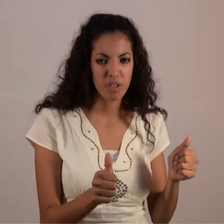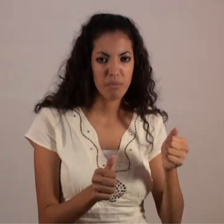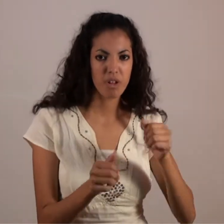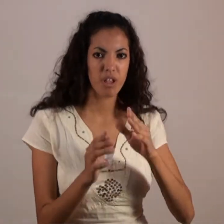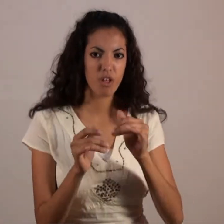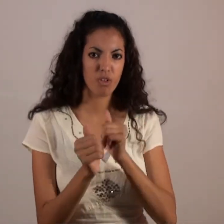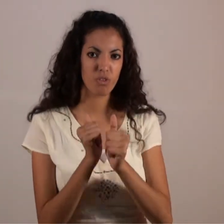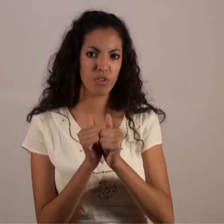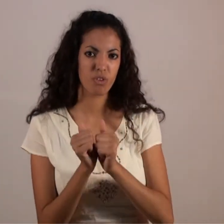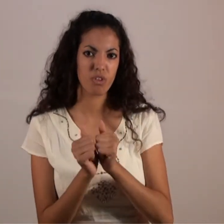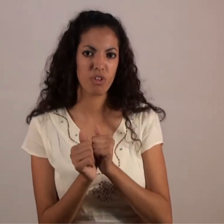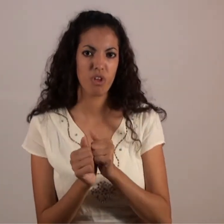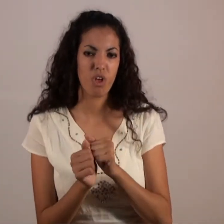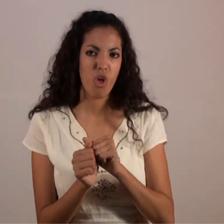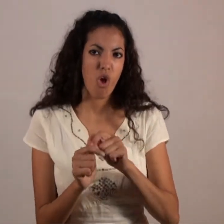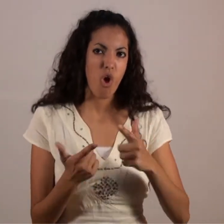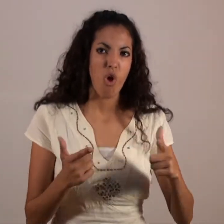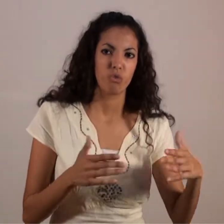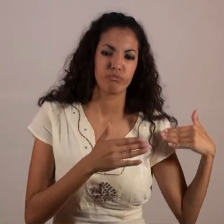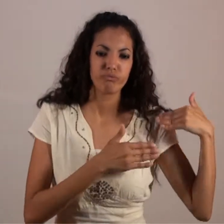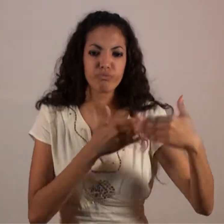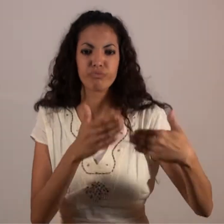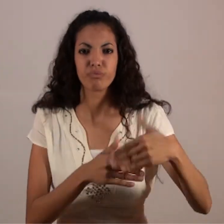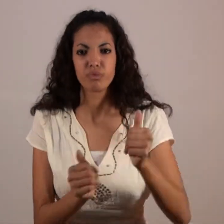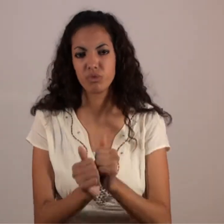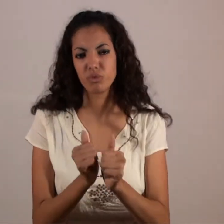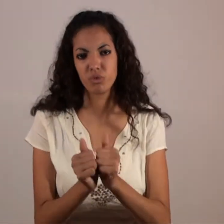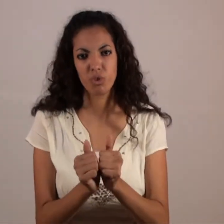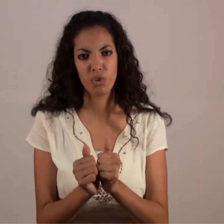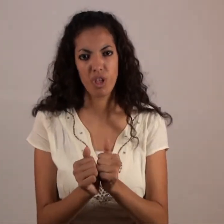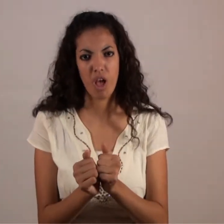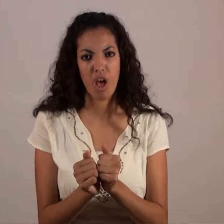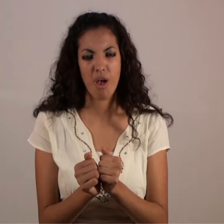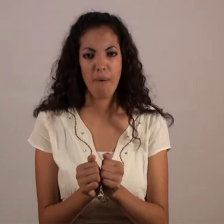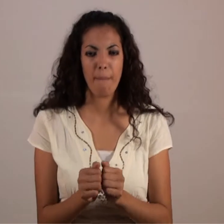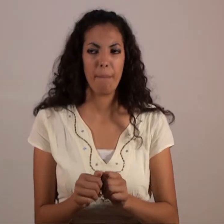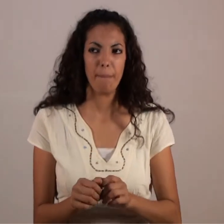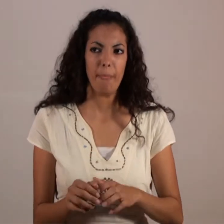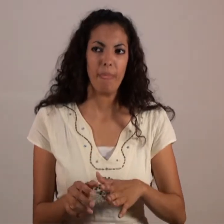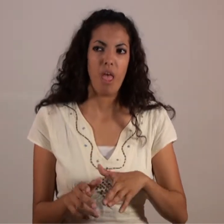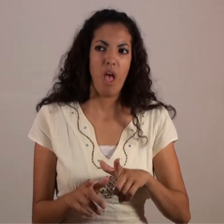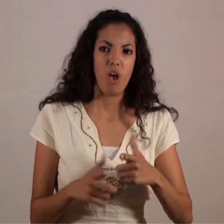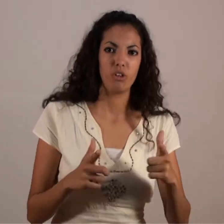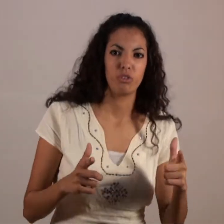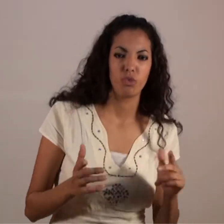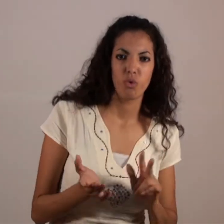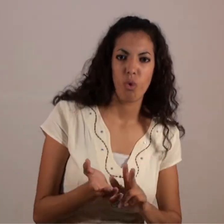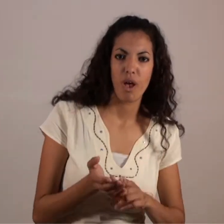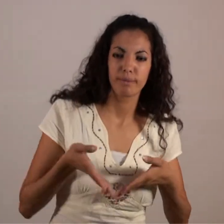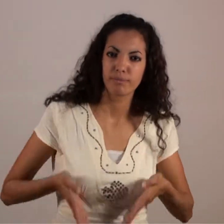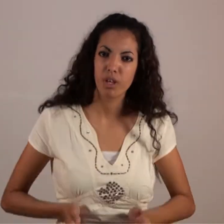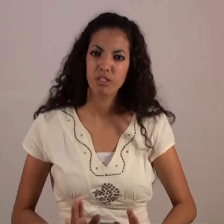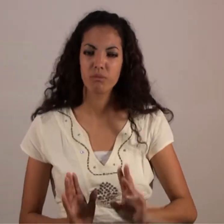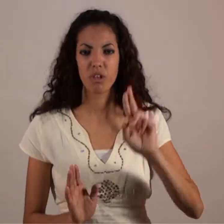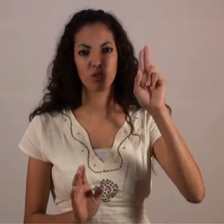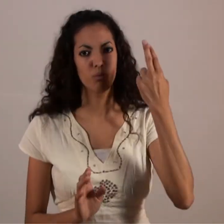sus antecedentes familiares, ni se mencionan su nacimiento y su muerte. Parece como si no tuviera